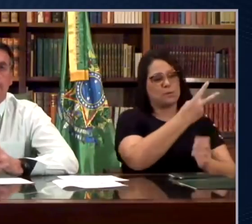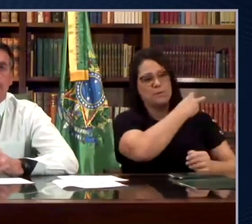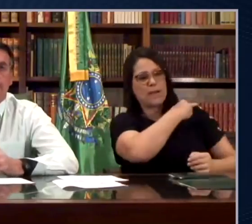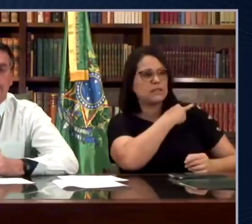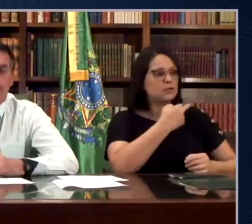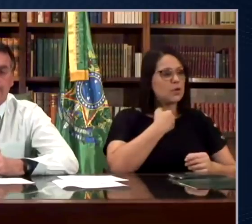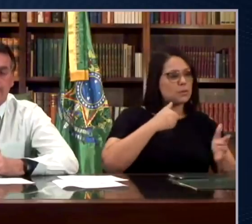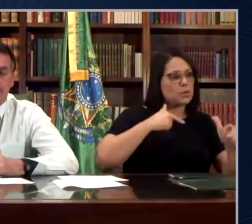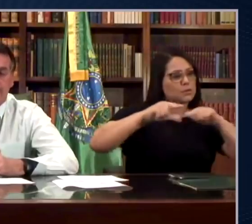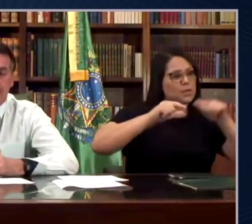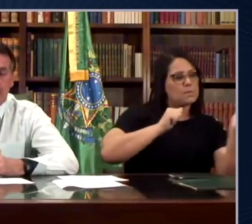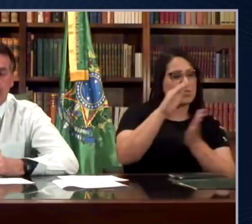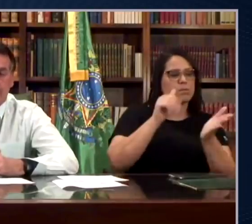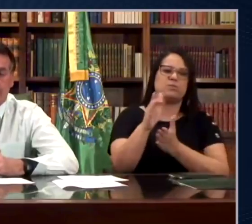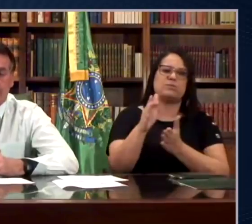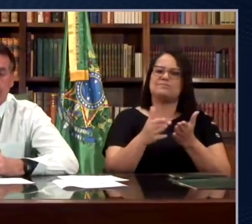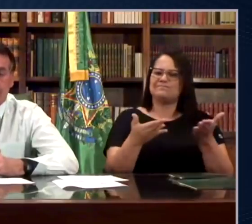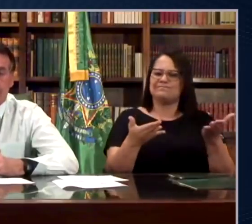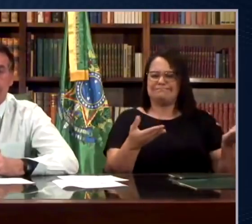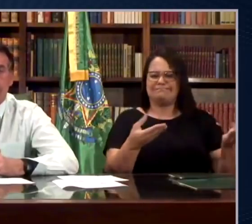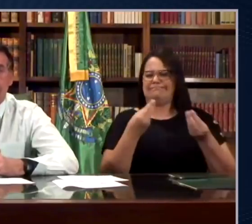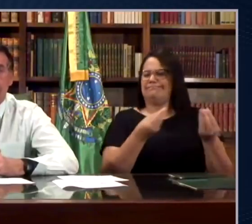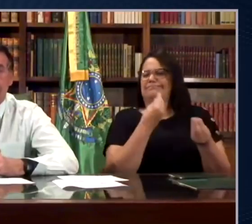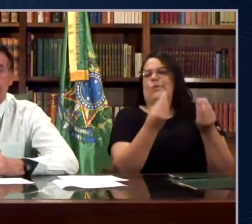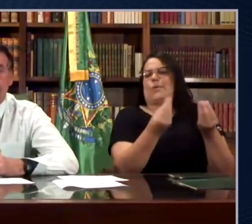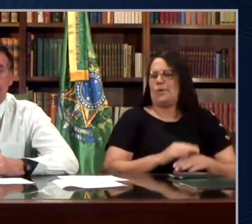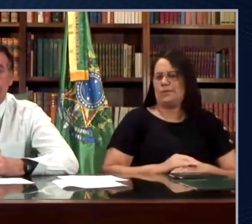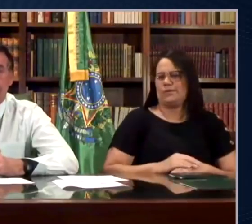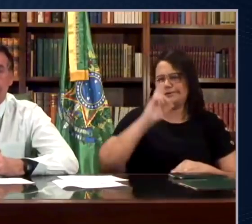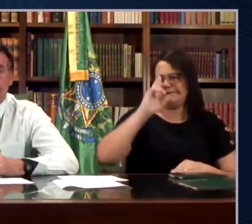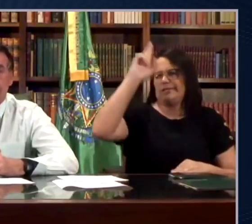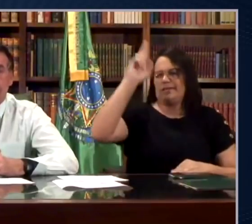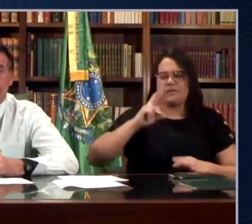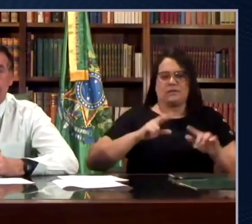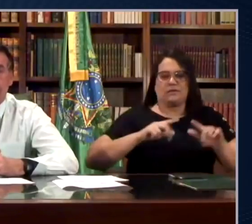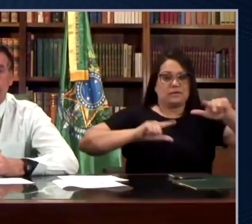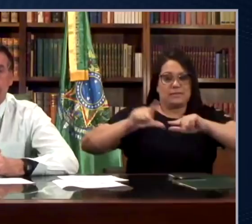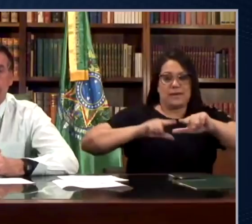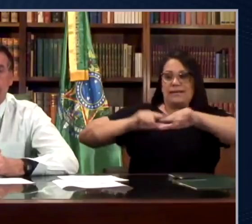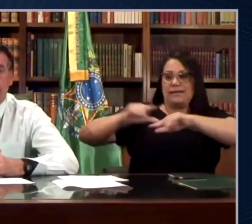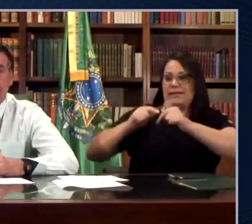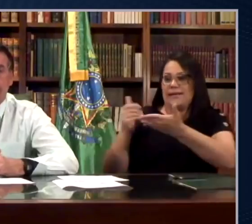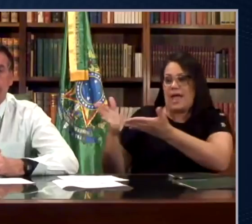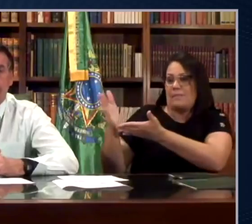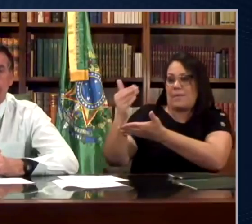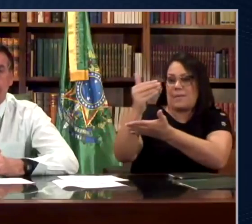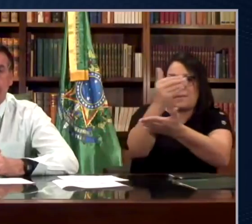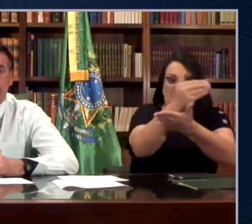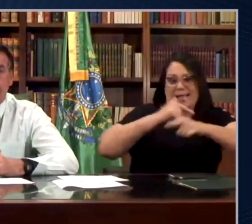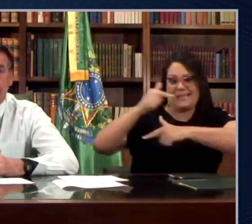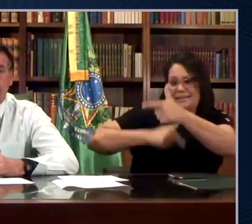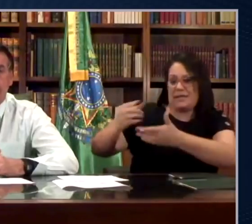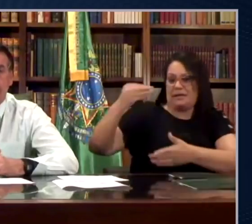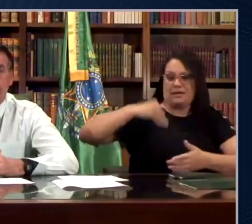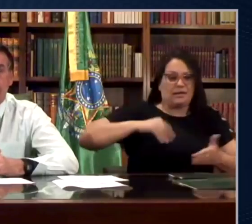absolutamente inviável, já que os funcionários são pagos com o que as indústrias, as empresas arrecadam, esses governadores